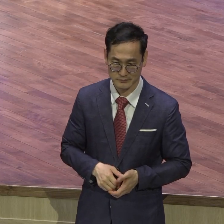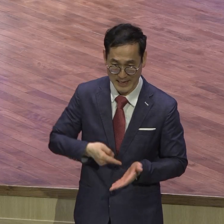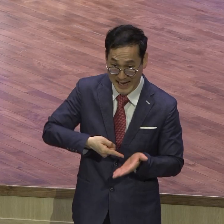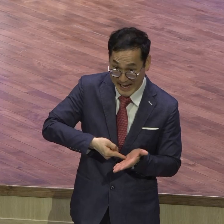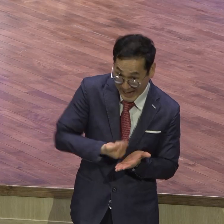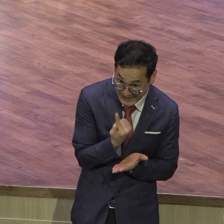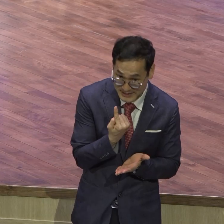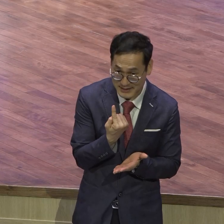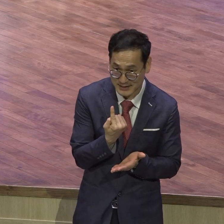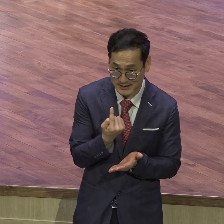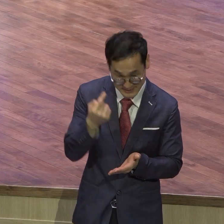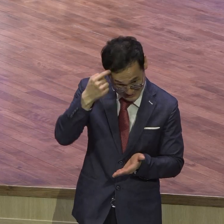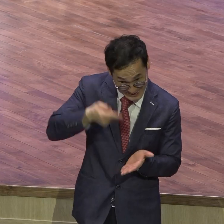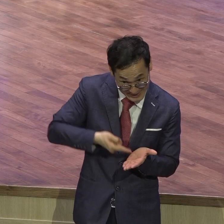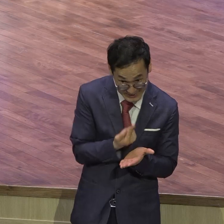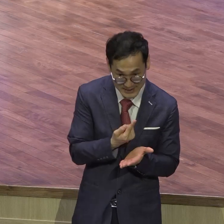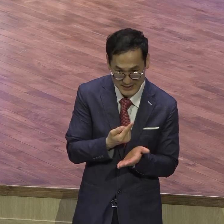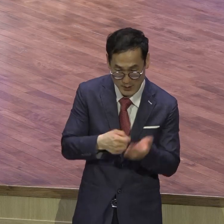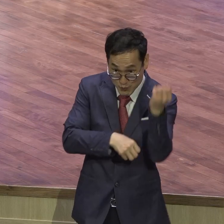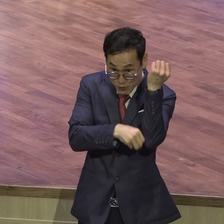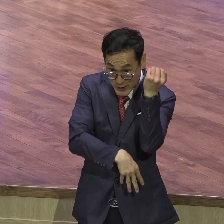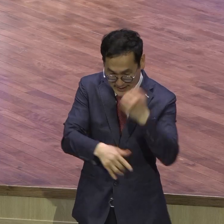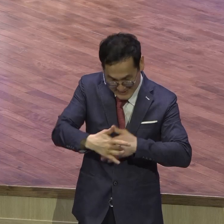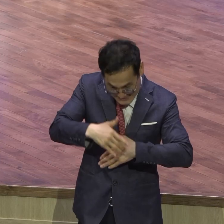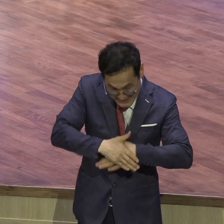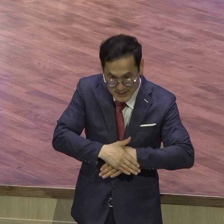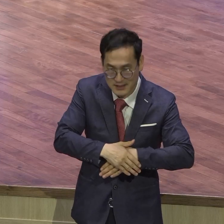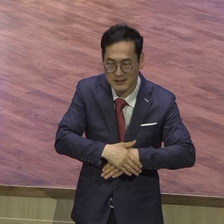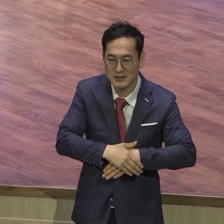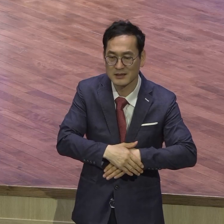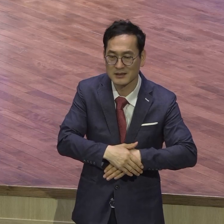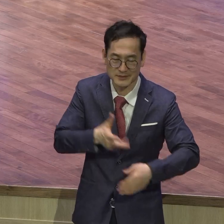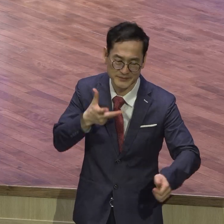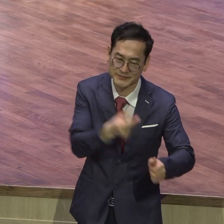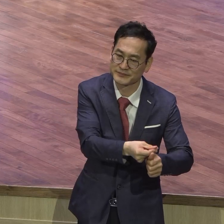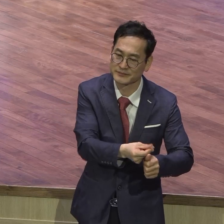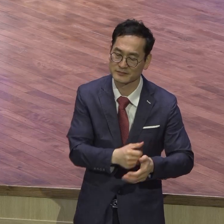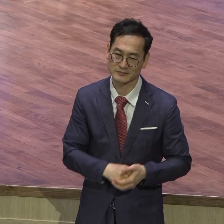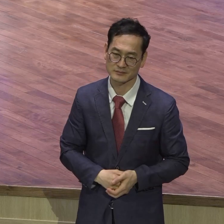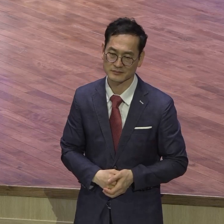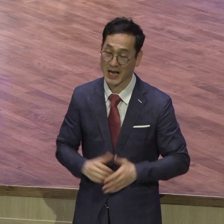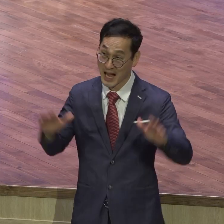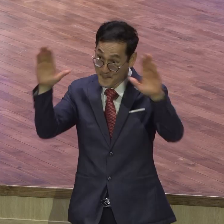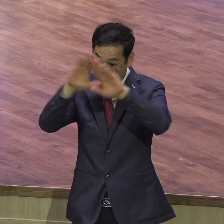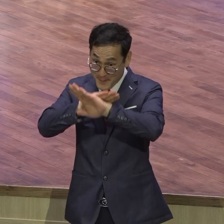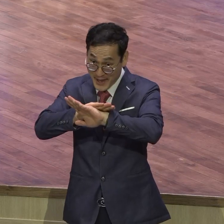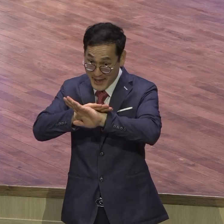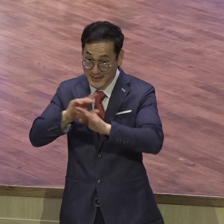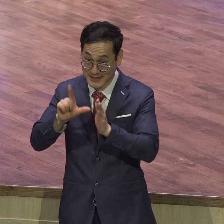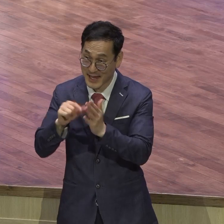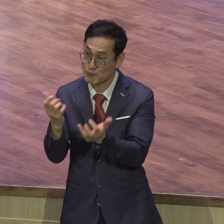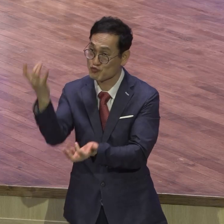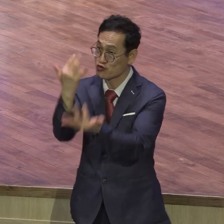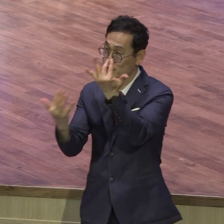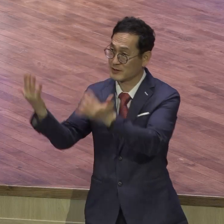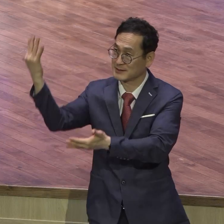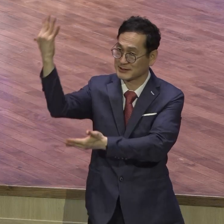체질을 시킨 거예요 이 인도함에서 오늘 본문에 보니까 밤에는 식별하기가 쉽도록